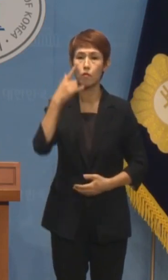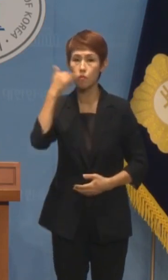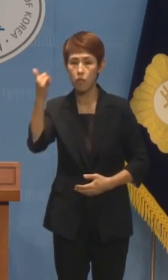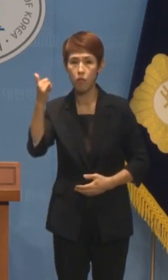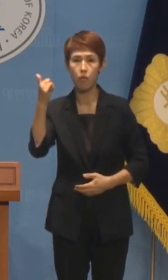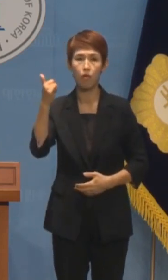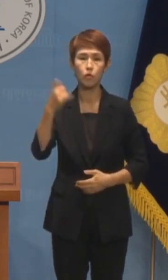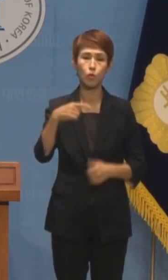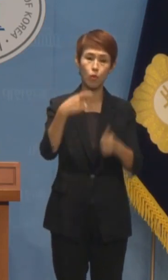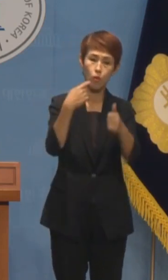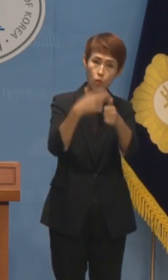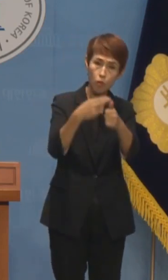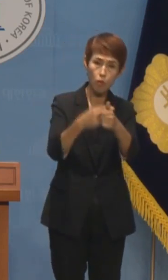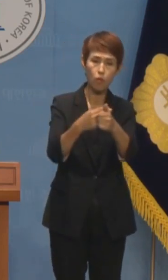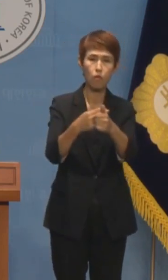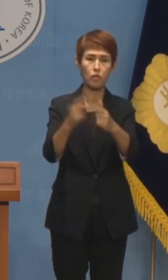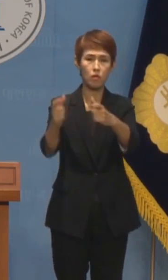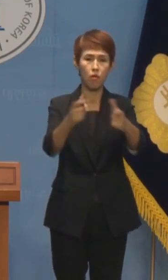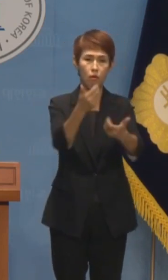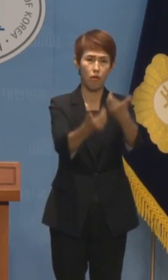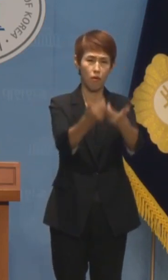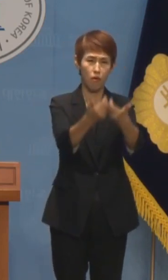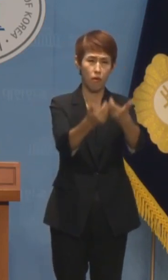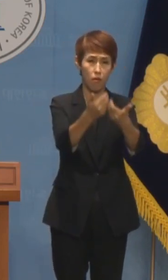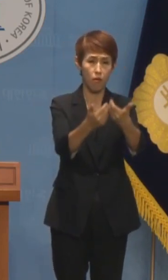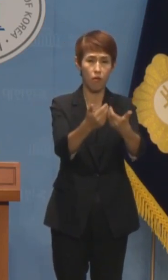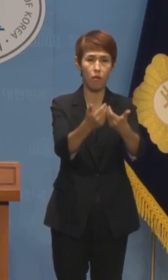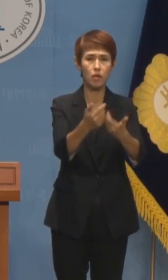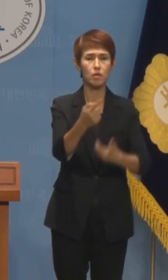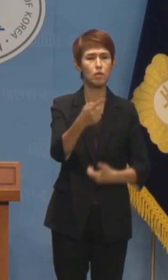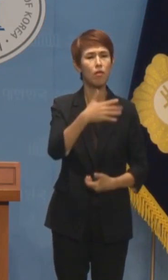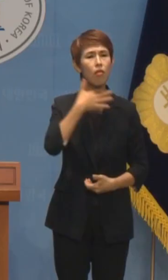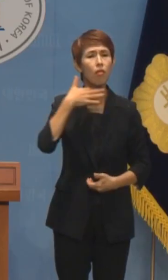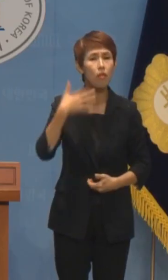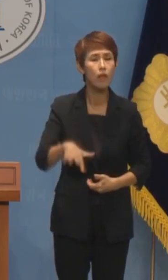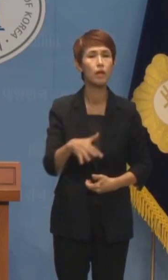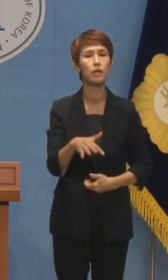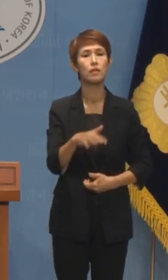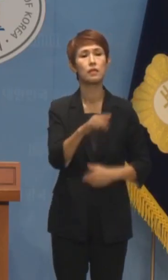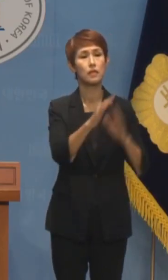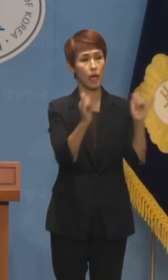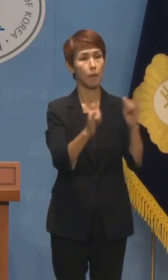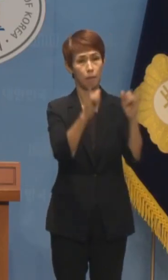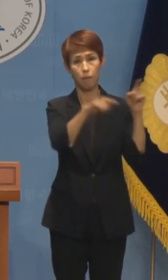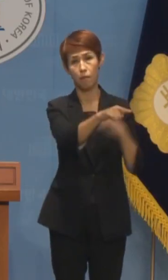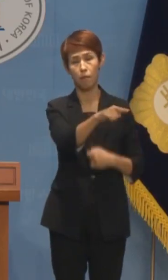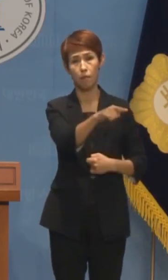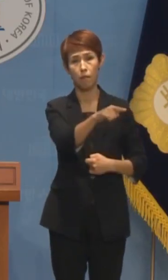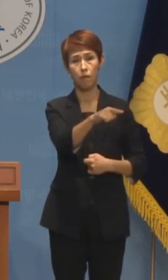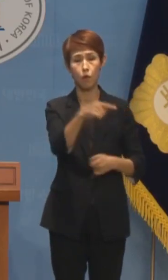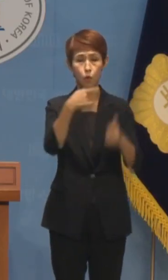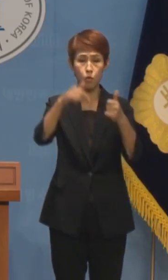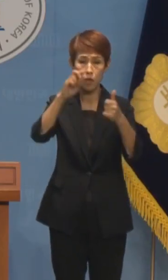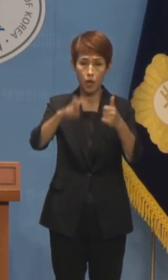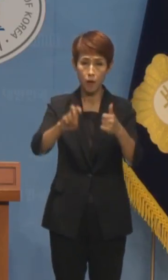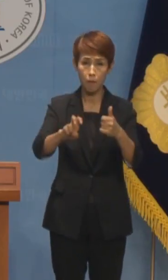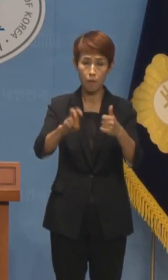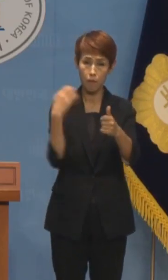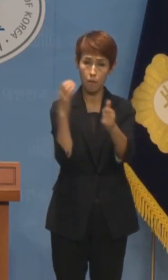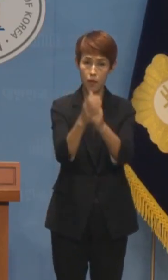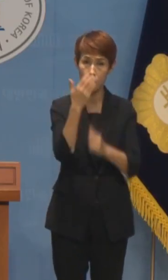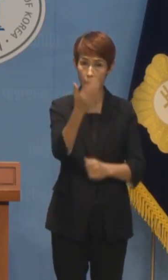교직원, 지역사회의 갈등을 조정해 본 적이 없고 경험해 본 적 없는 사람이 어떻게 교육감으로서의